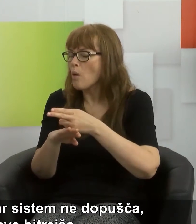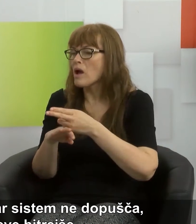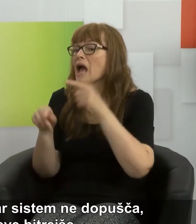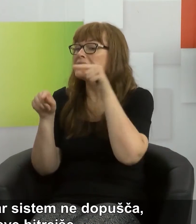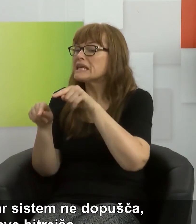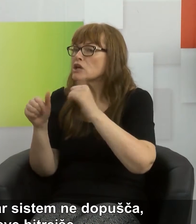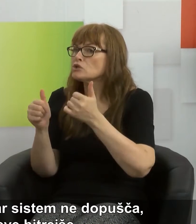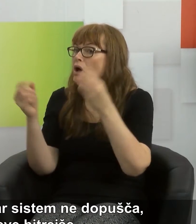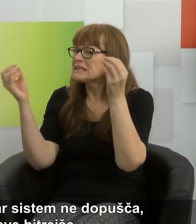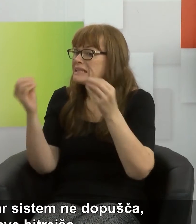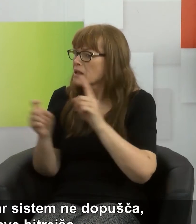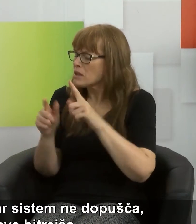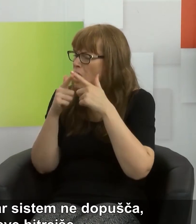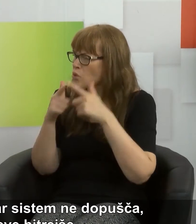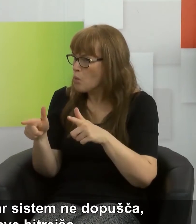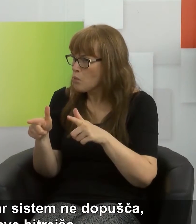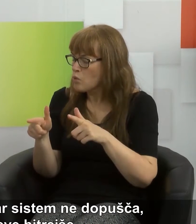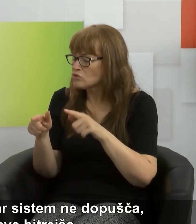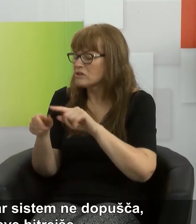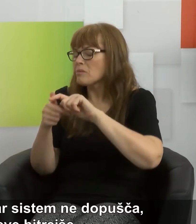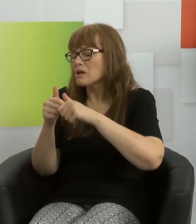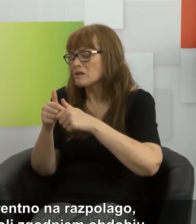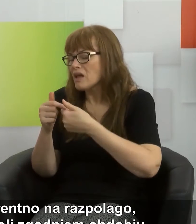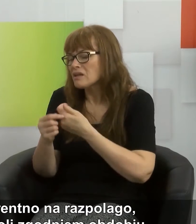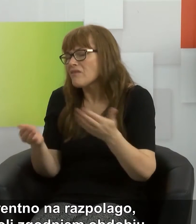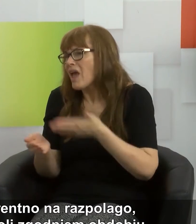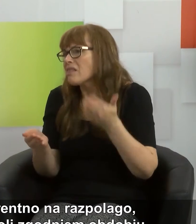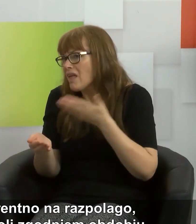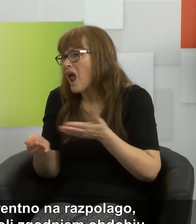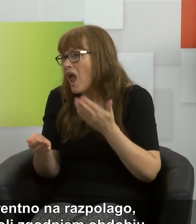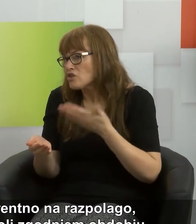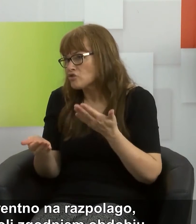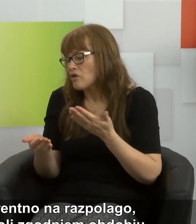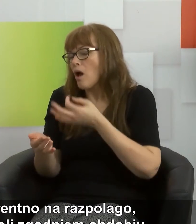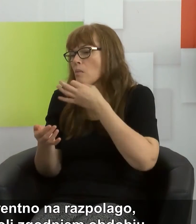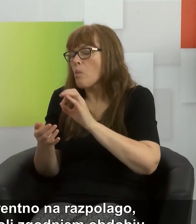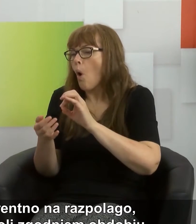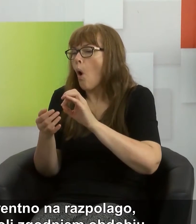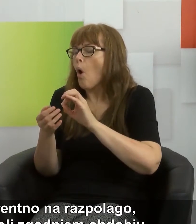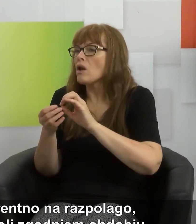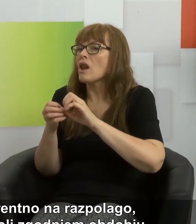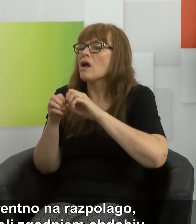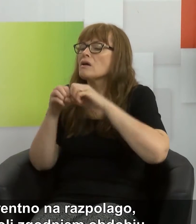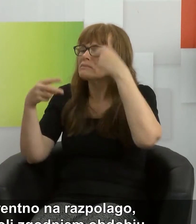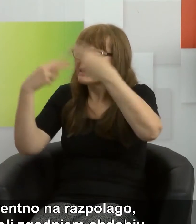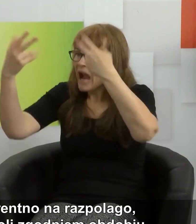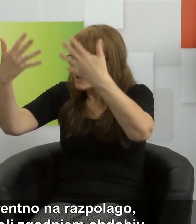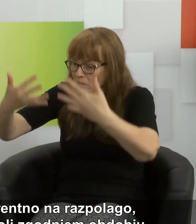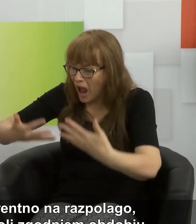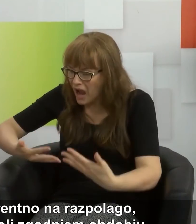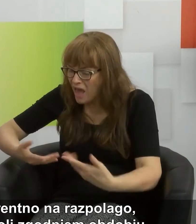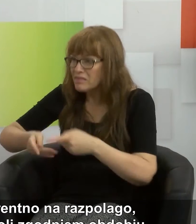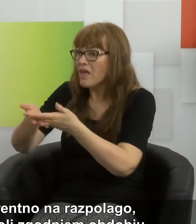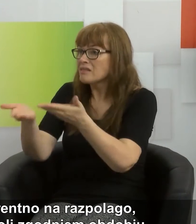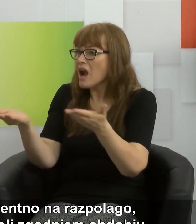tisto, kar sistem ne dopušča, da bi bile zadeve hitrejše, da bi bile bolj transparentno na razpolago, predvsem